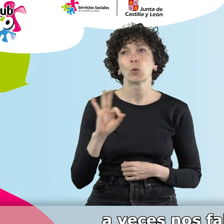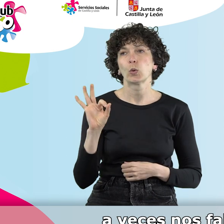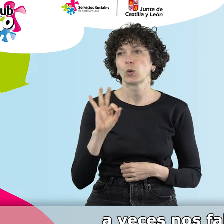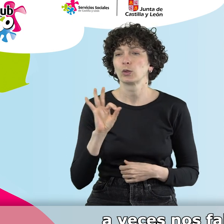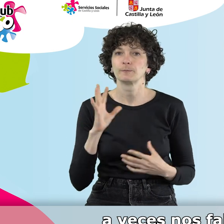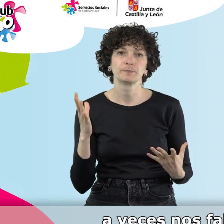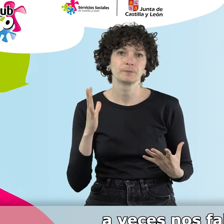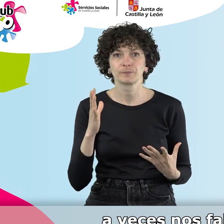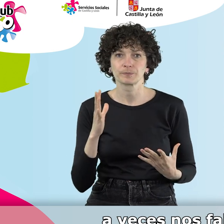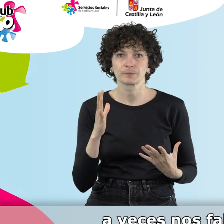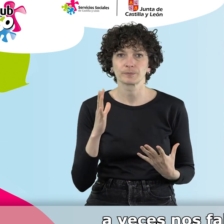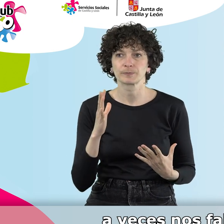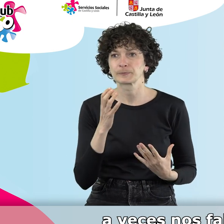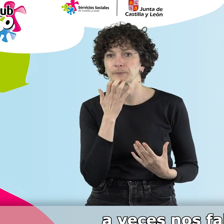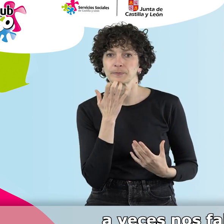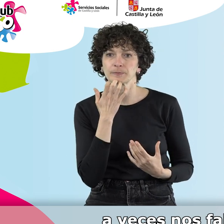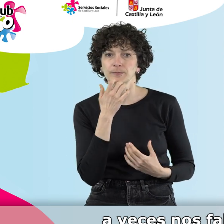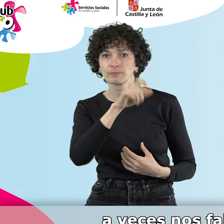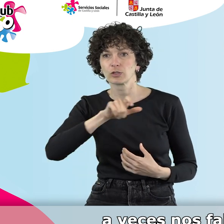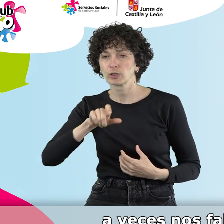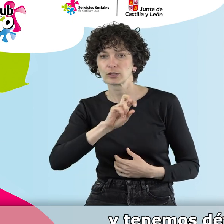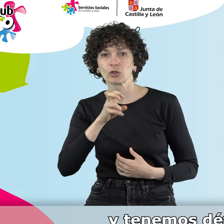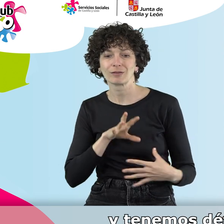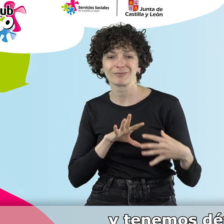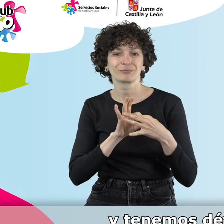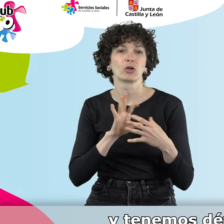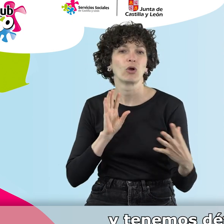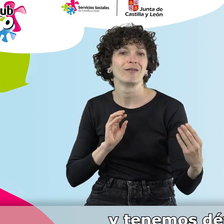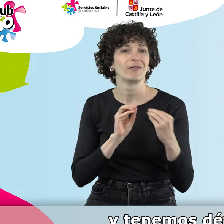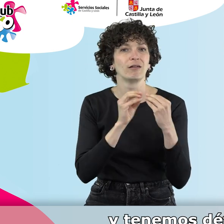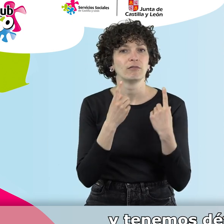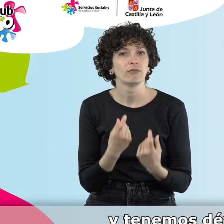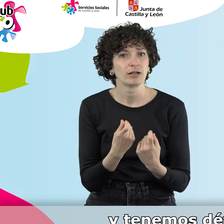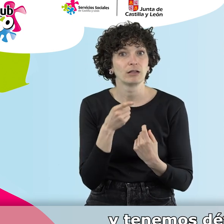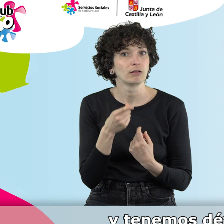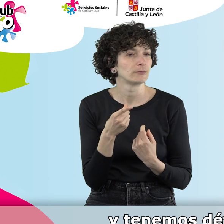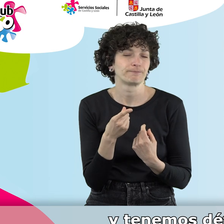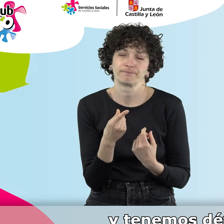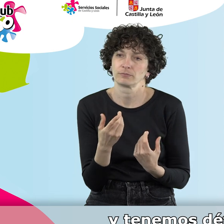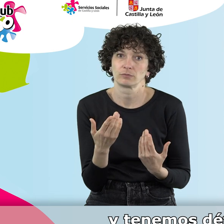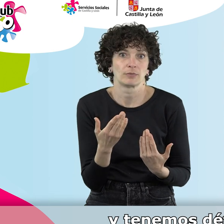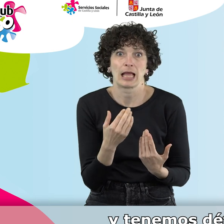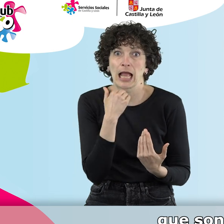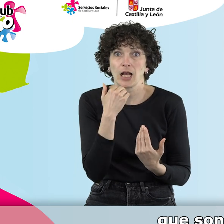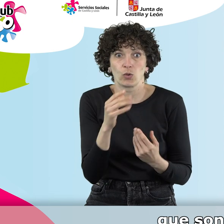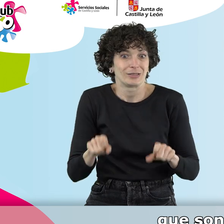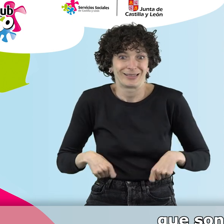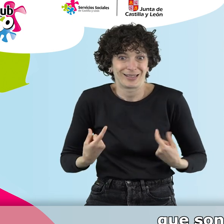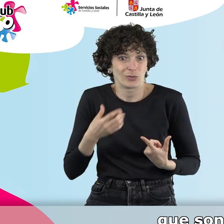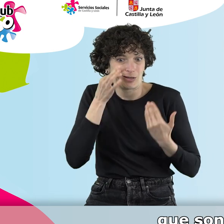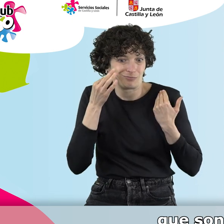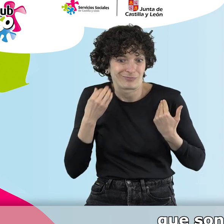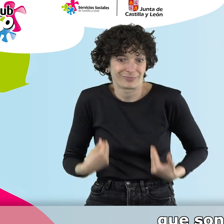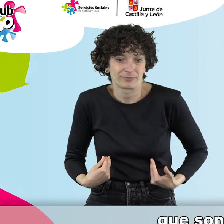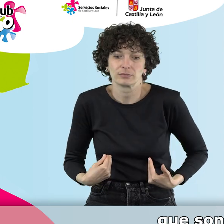falta coincidir o conectar con los otros y tenemos déficit en eso que es constitutivo del ser humano, que son esas